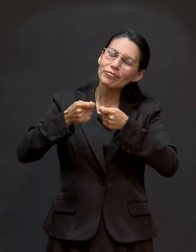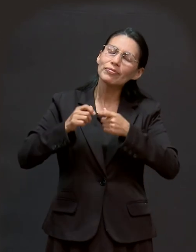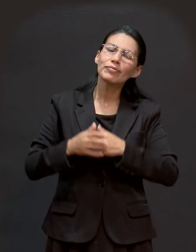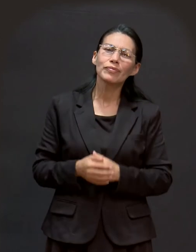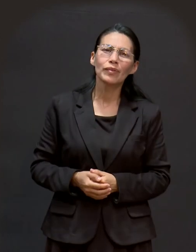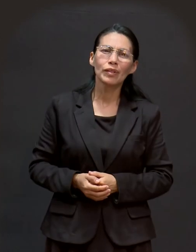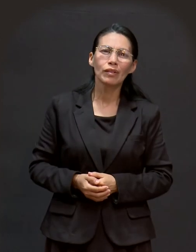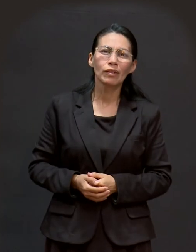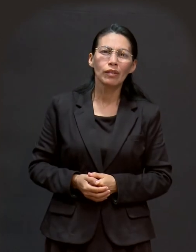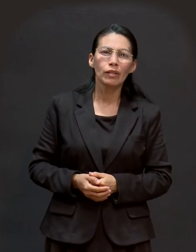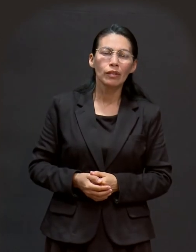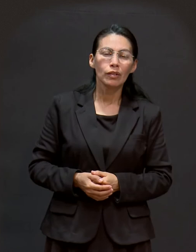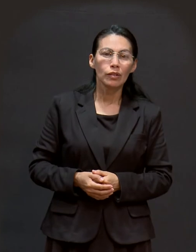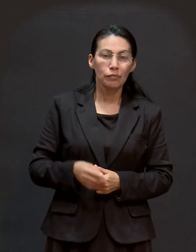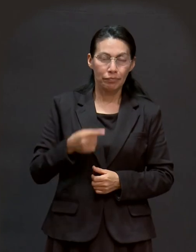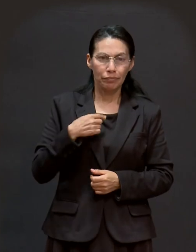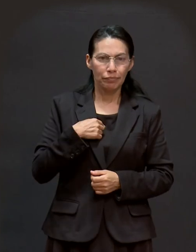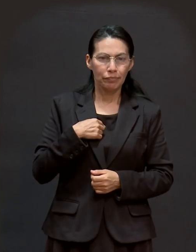preocupes